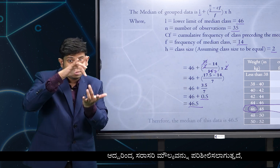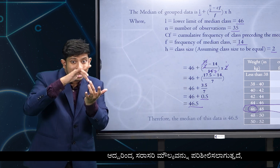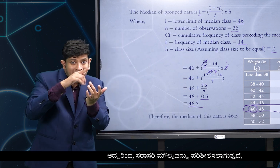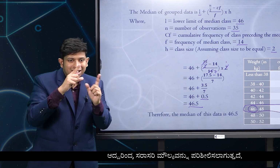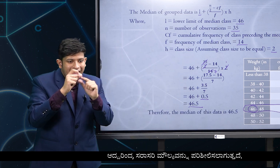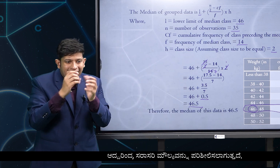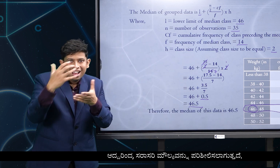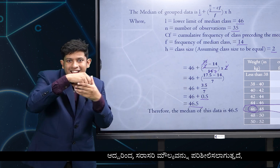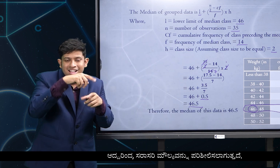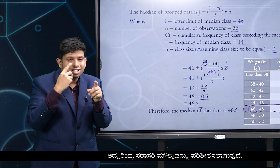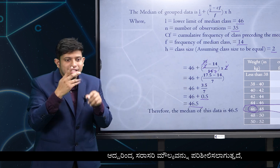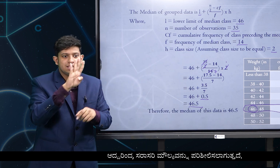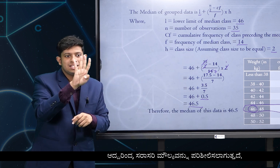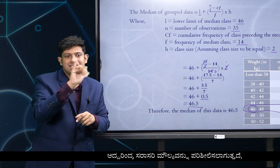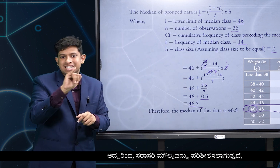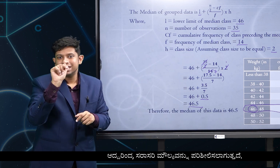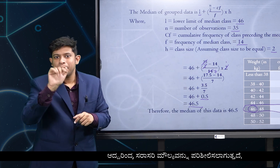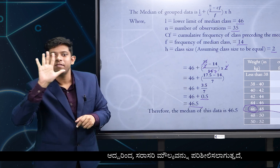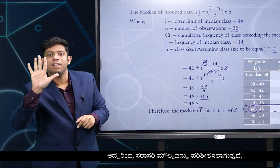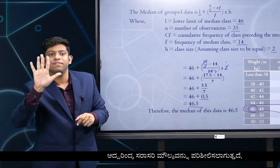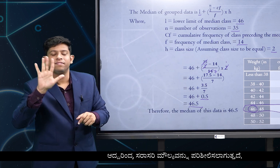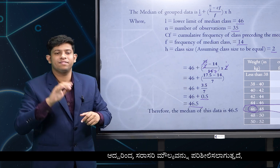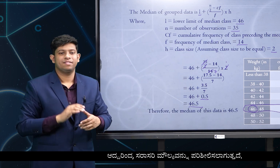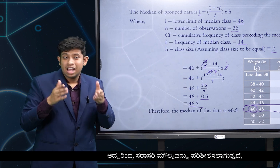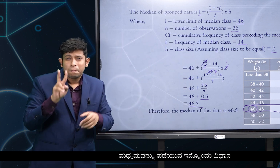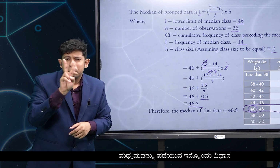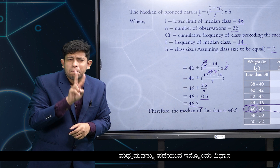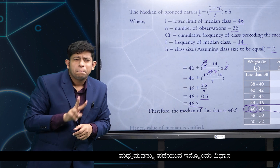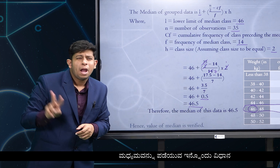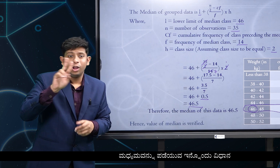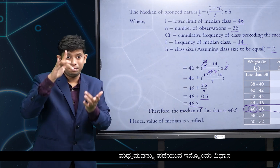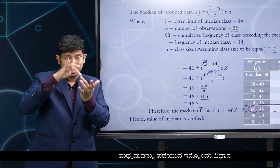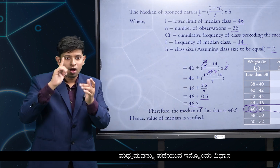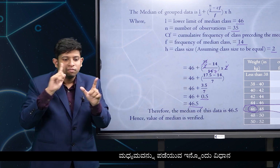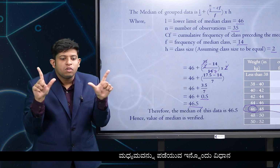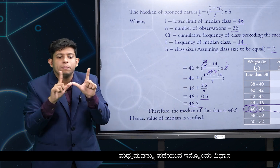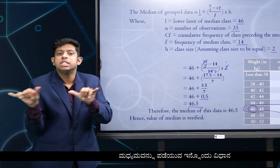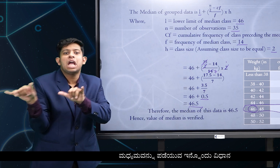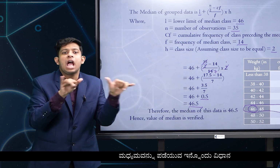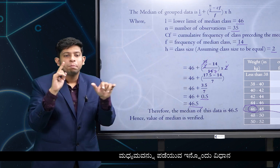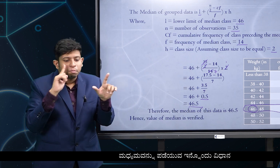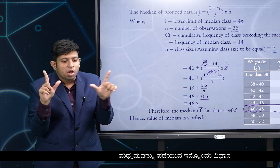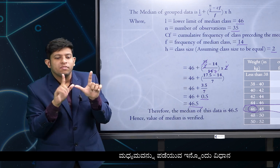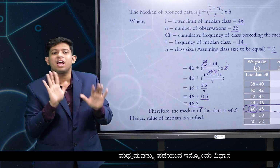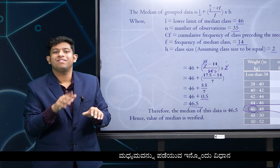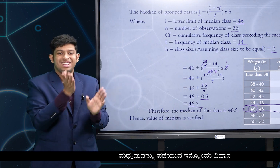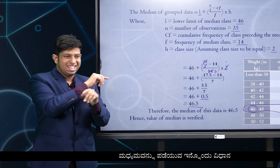ಆದ್ದರಿಂದ ಸರಾಸರಿ ಮೌಲ್ಯವನ್ನು ಪರಿಶೀಲಿಸಲಾಗುತ್ತದೆ. ಮಧ್ಯವನ್ನು ಪಡೆಯುವ ಇನ್ನೊಂದು ವಿಧಾನ.